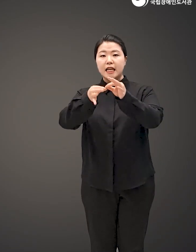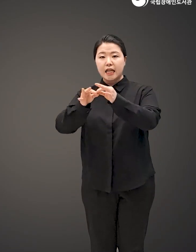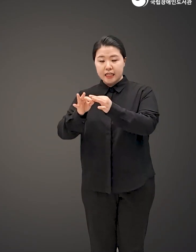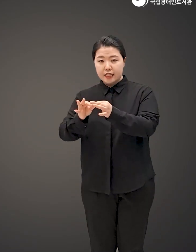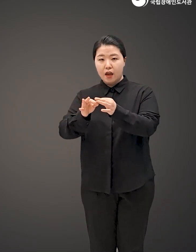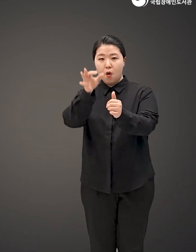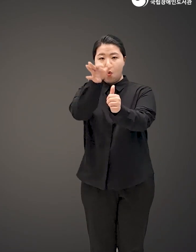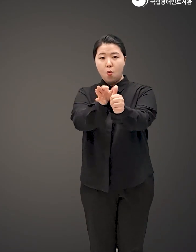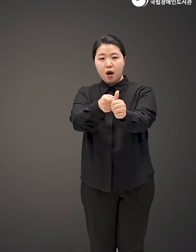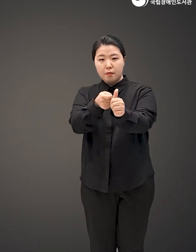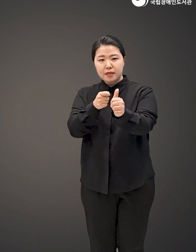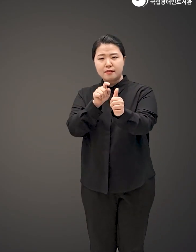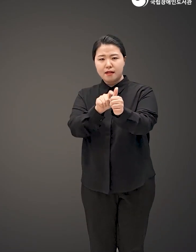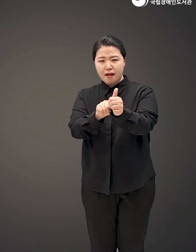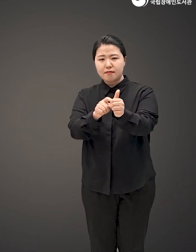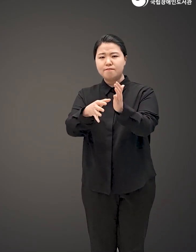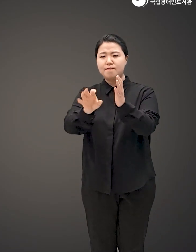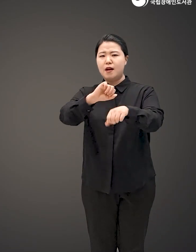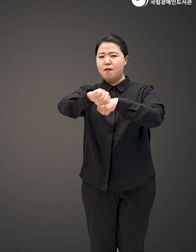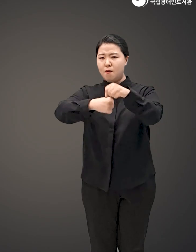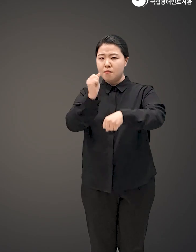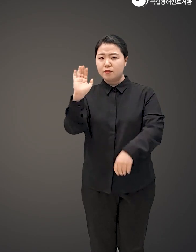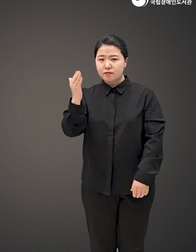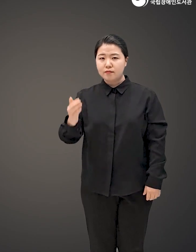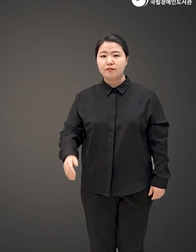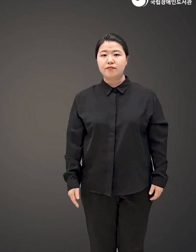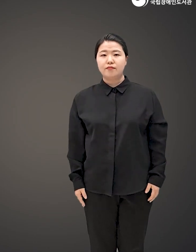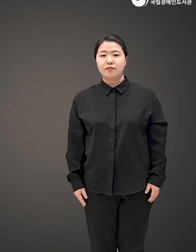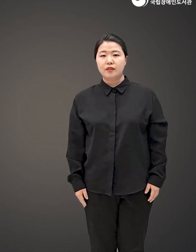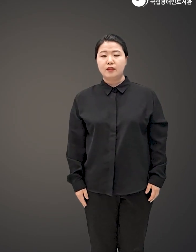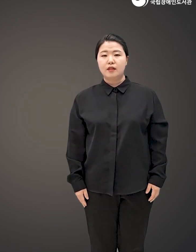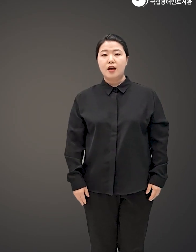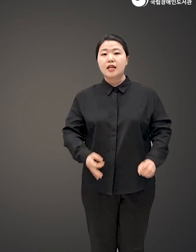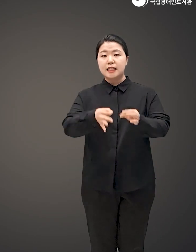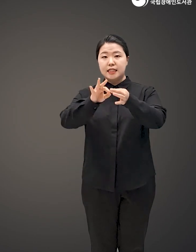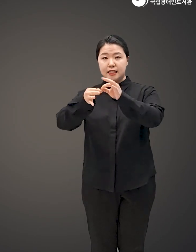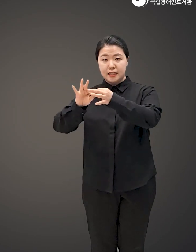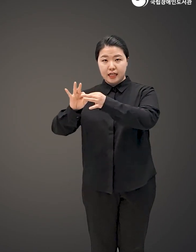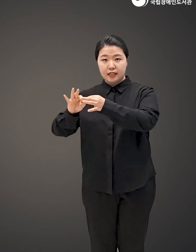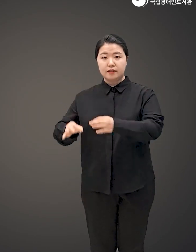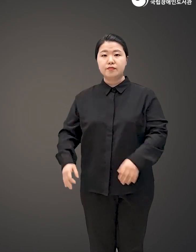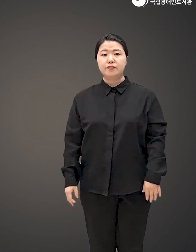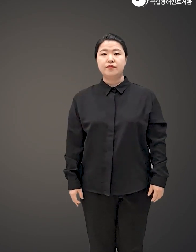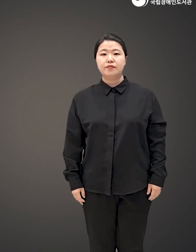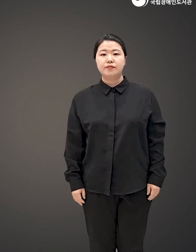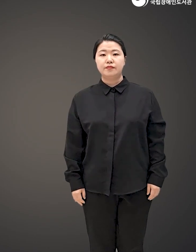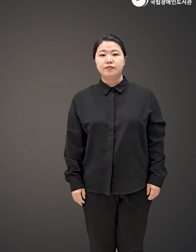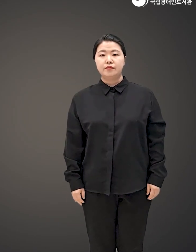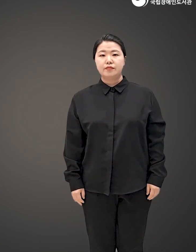체인의 올가미에 걸린 자는 반드시 괴물이 된다. 더 체인.